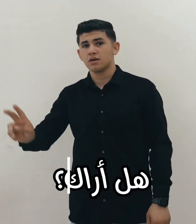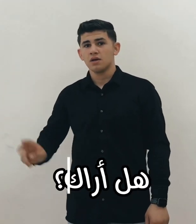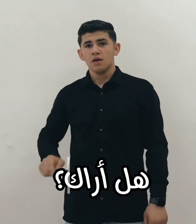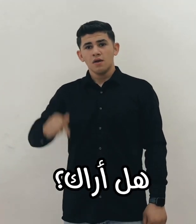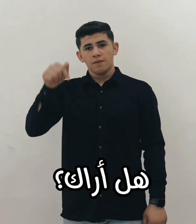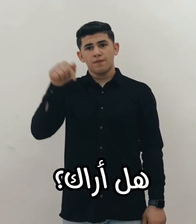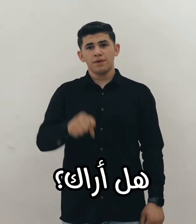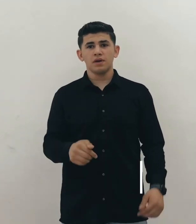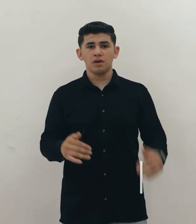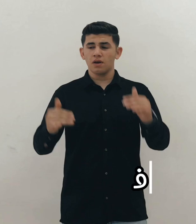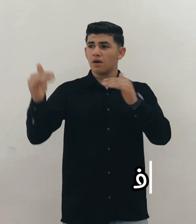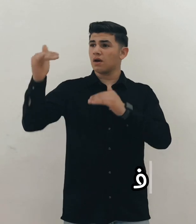أراك في